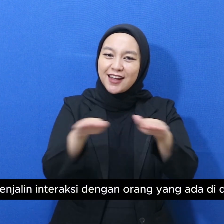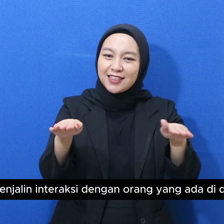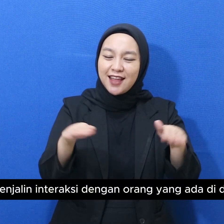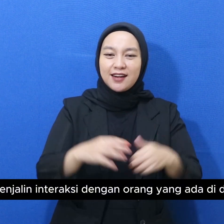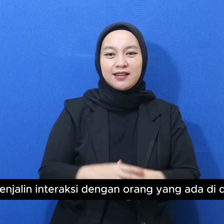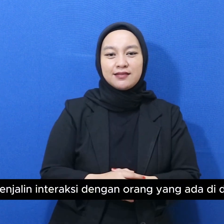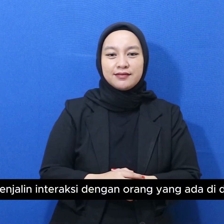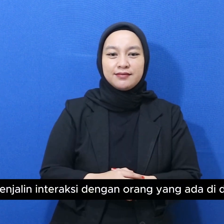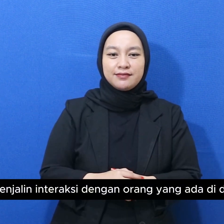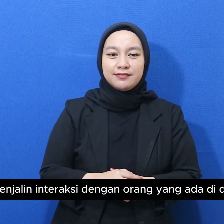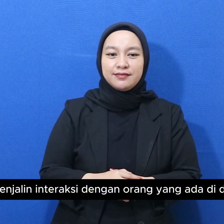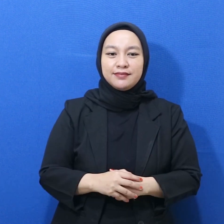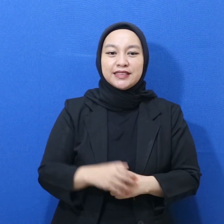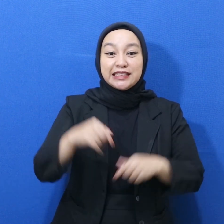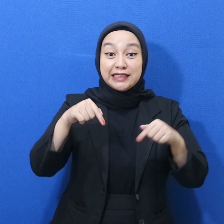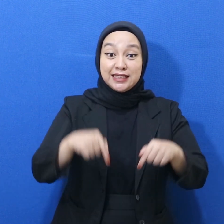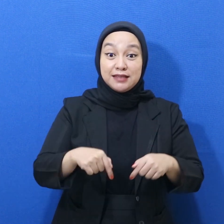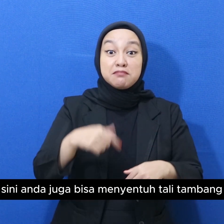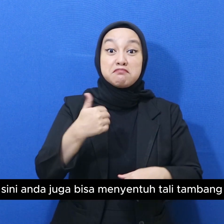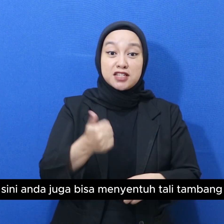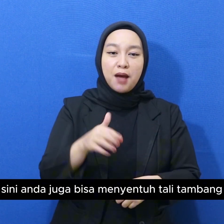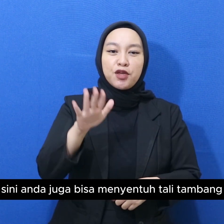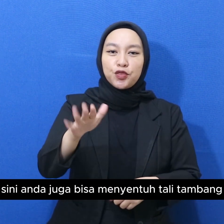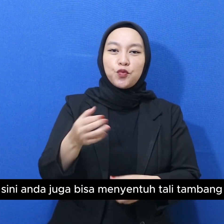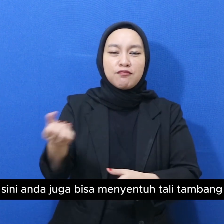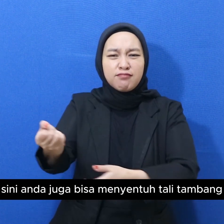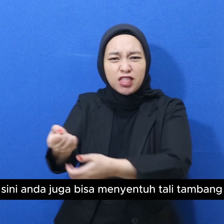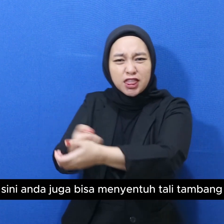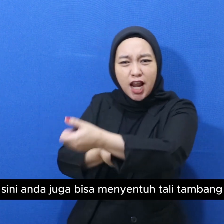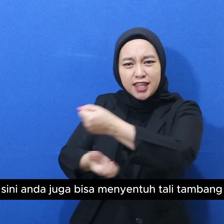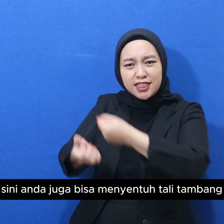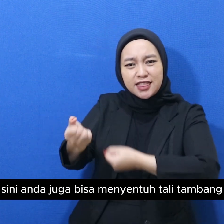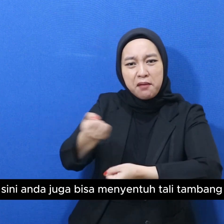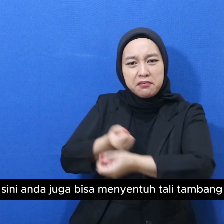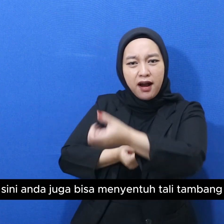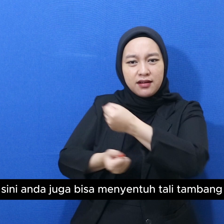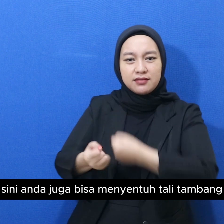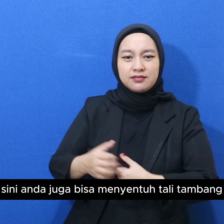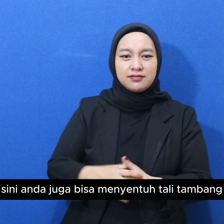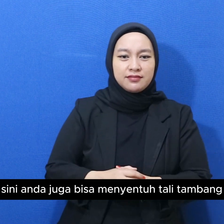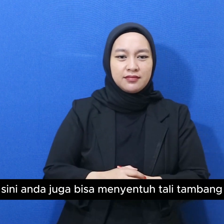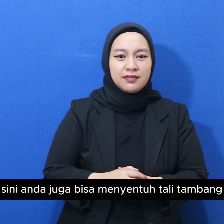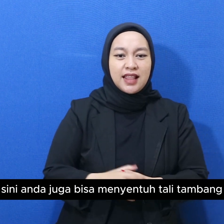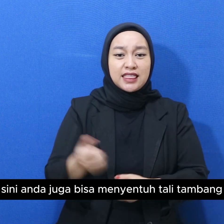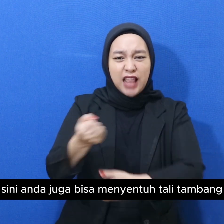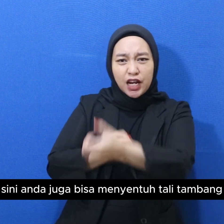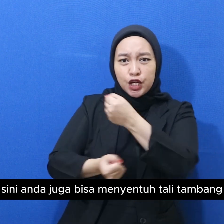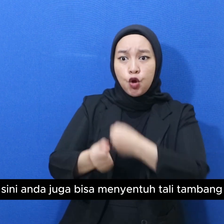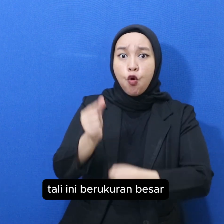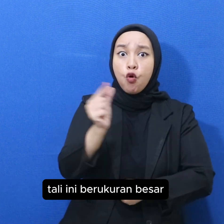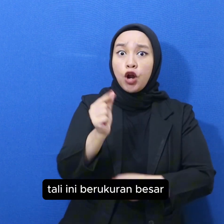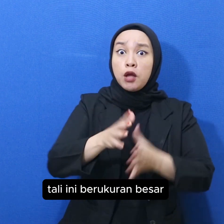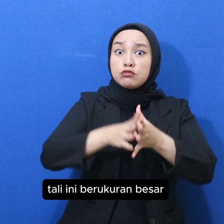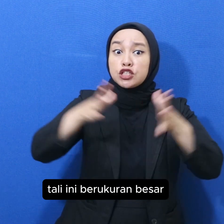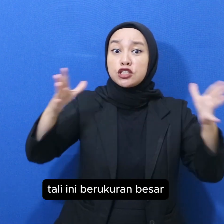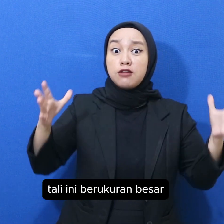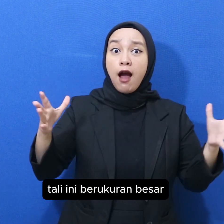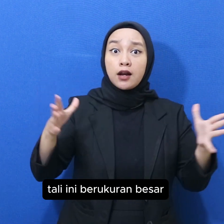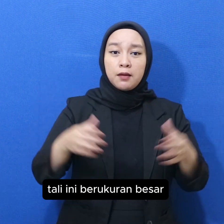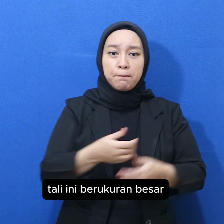darat. Di sini, Anda juga bisa menyentuh tali tambang. Tali ini berukuran besar dan